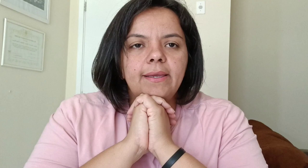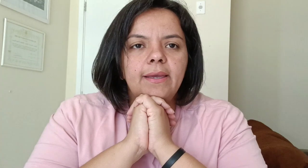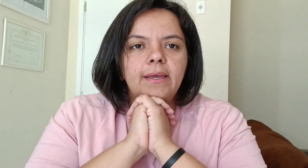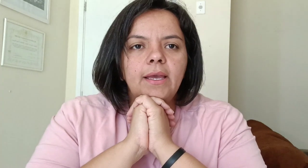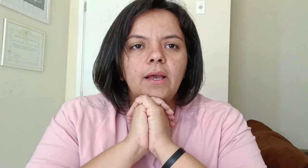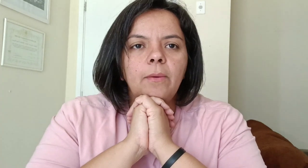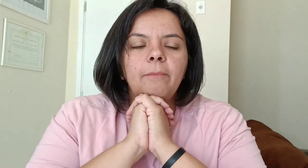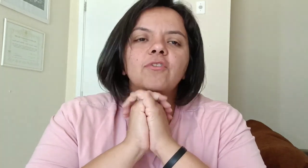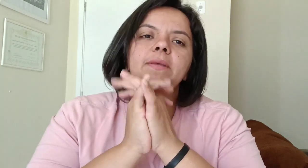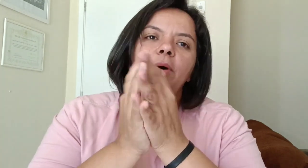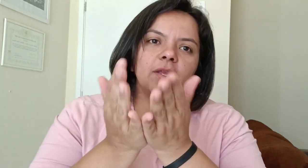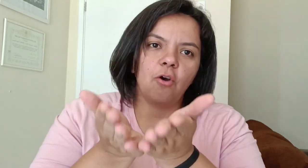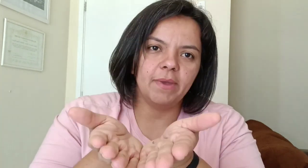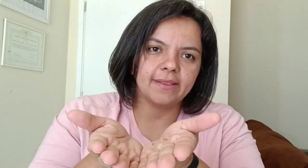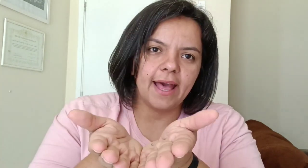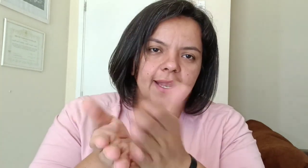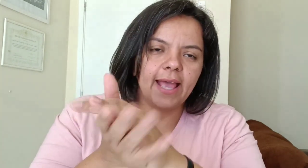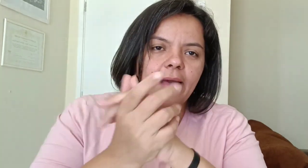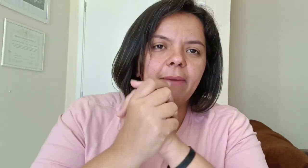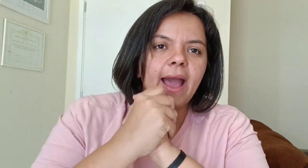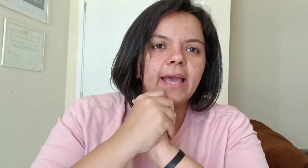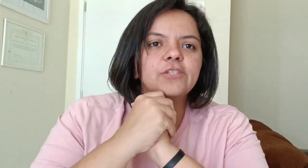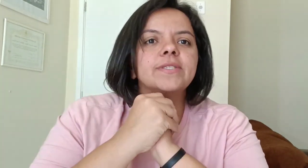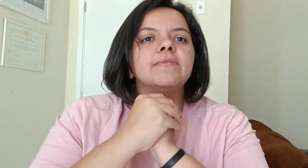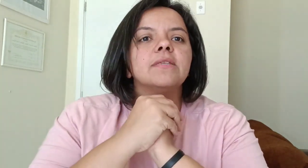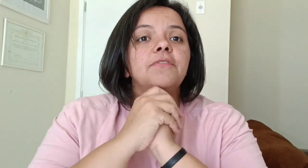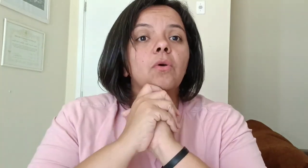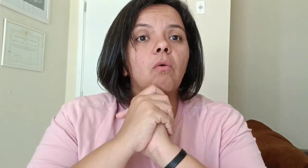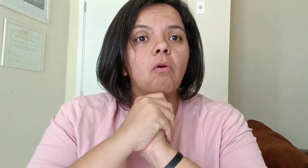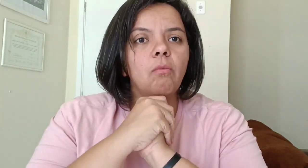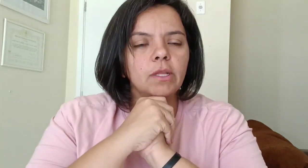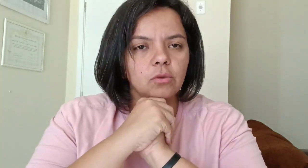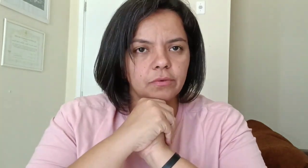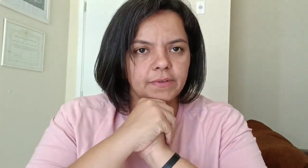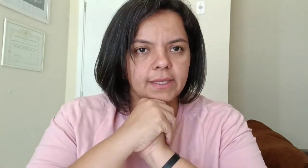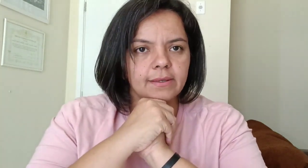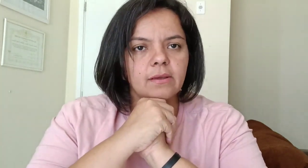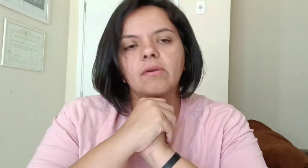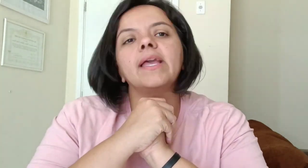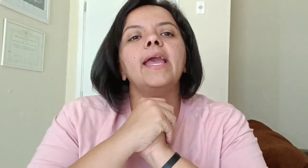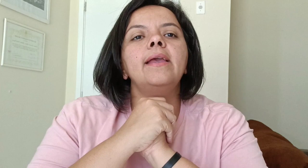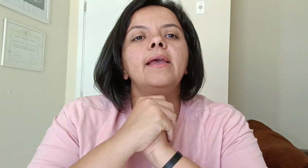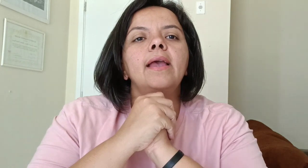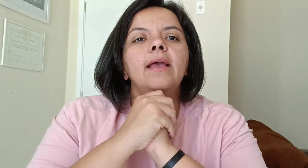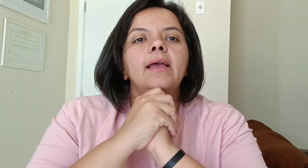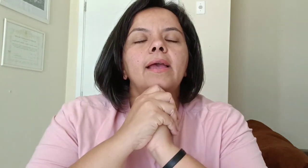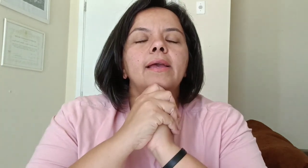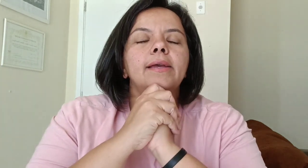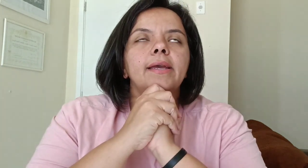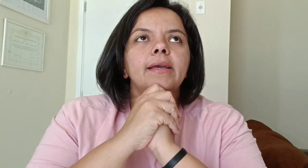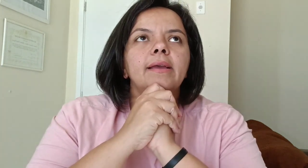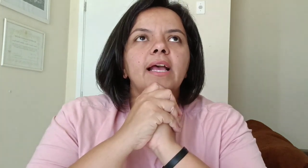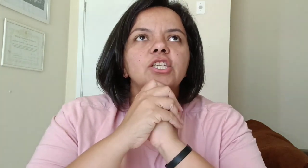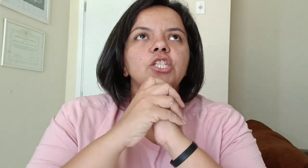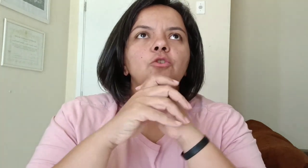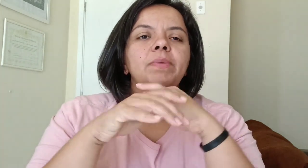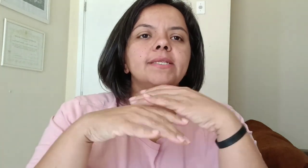Bem, você pode comentar aí abaixo se você ficou com alguma dúvida, ok? A gente não